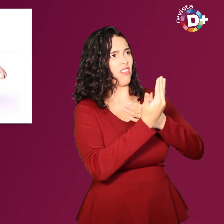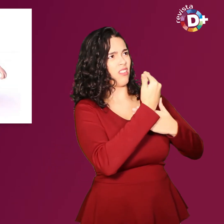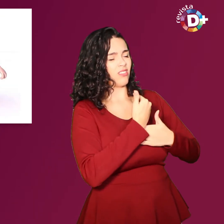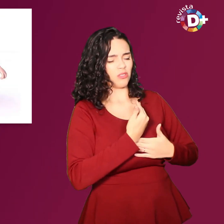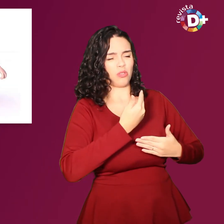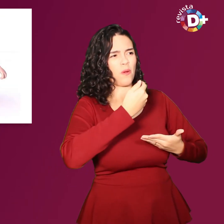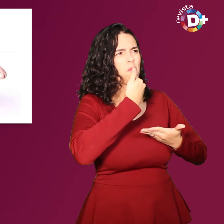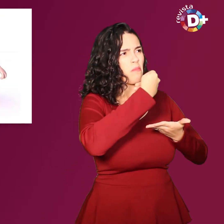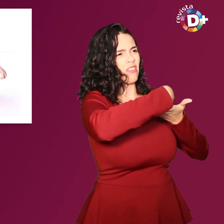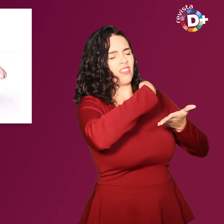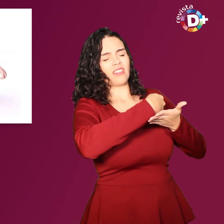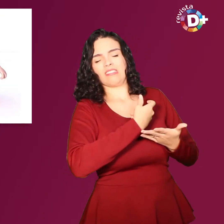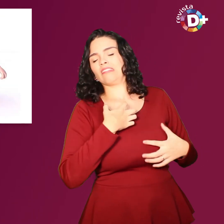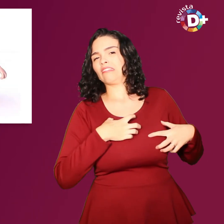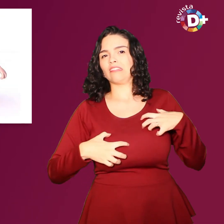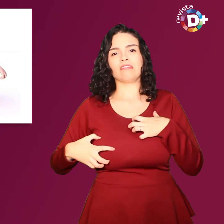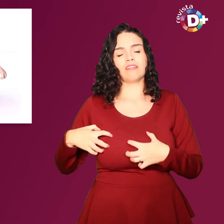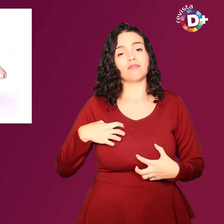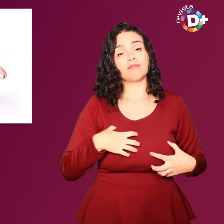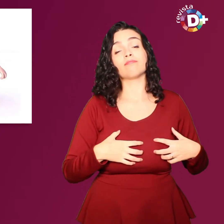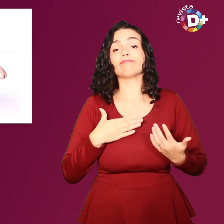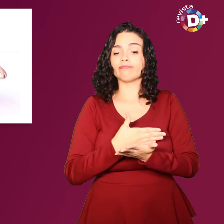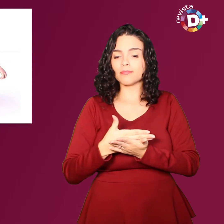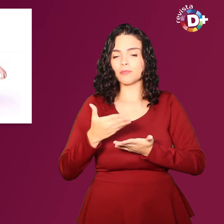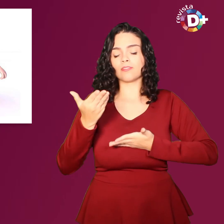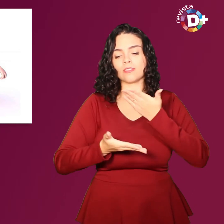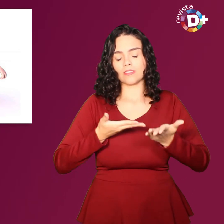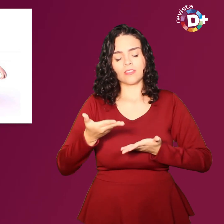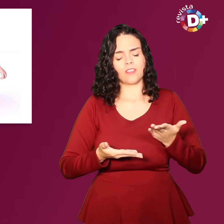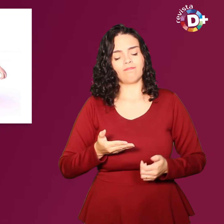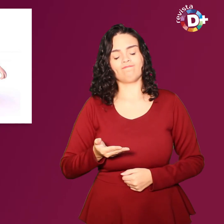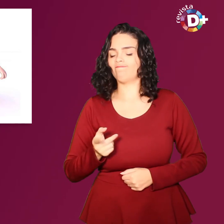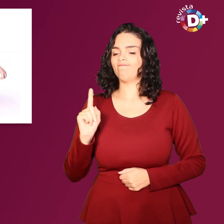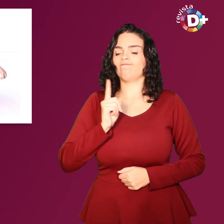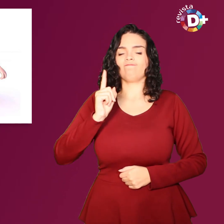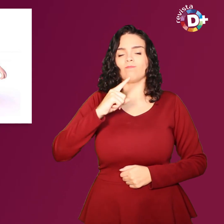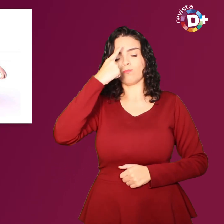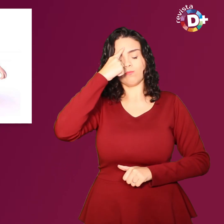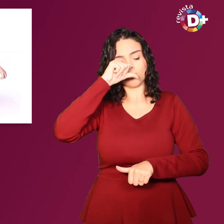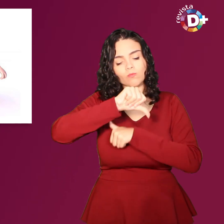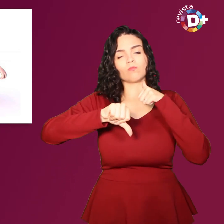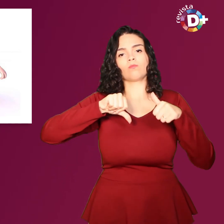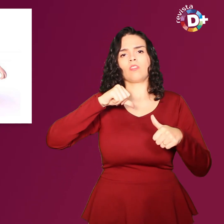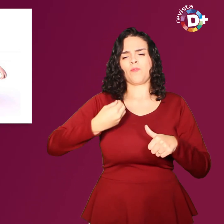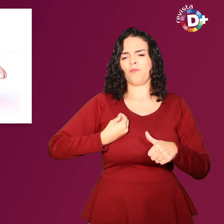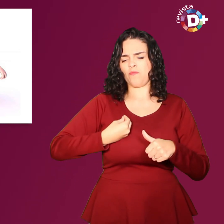fazer-me higiene e para comer. Felizmente, após dar início ao tratamento, percebeu que a vida não podia